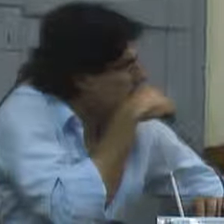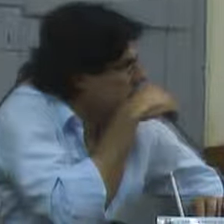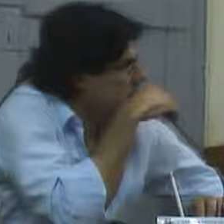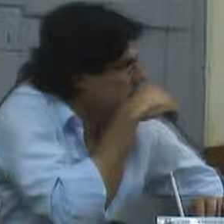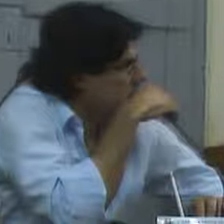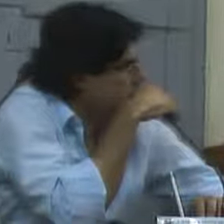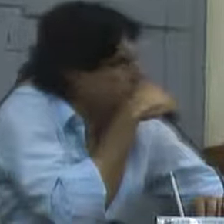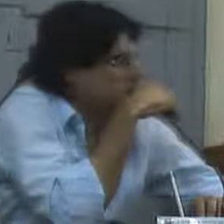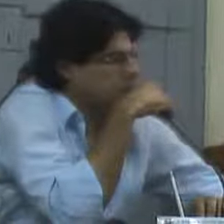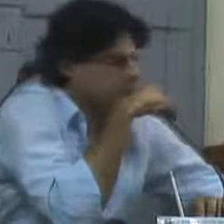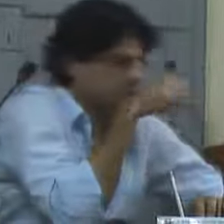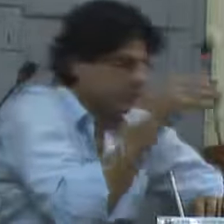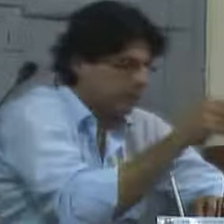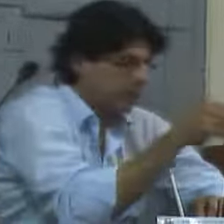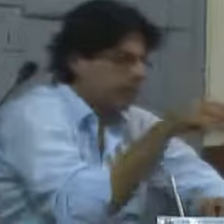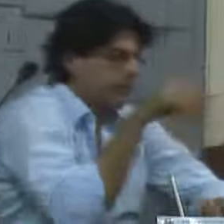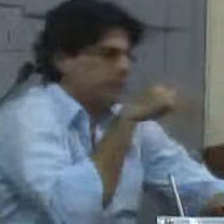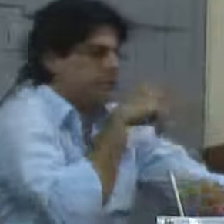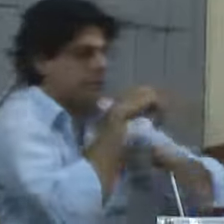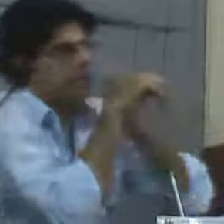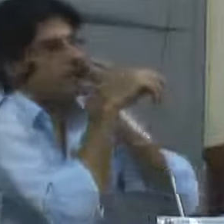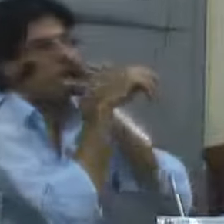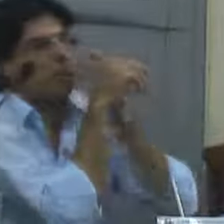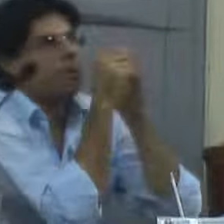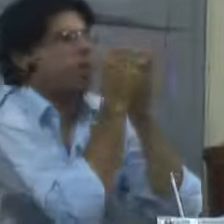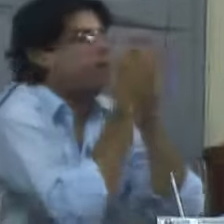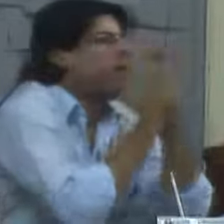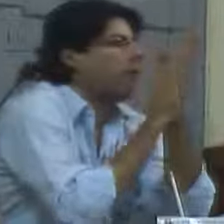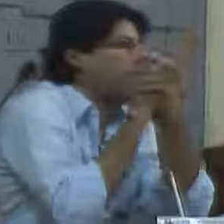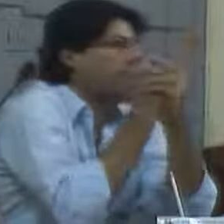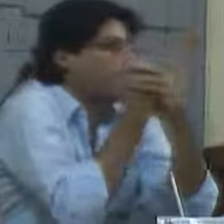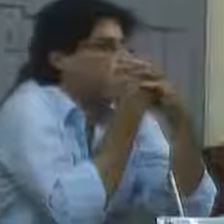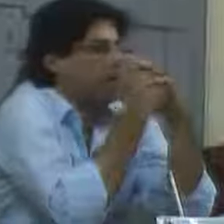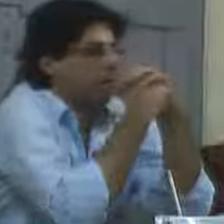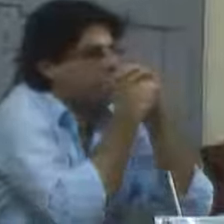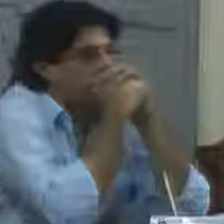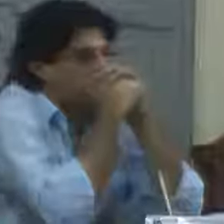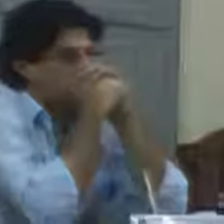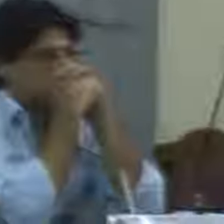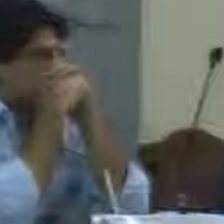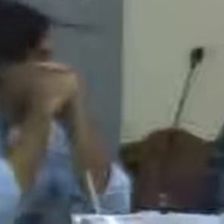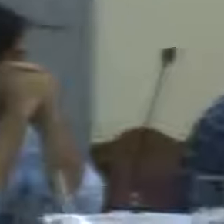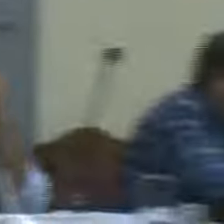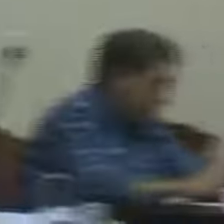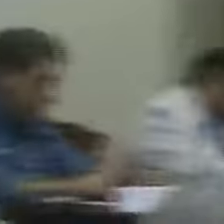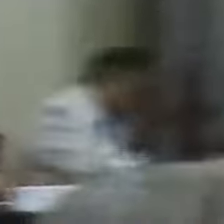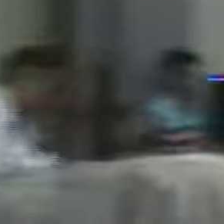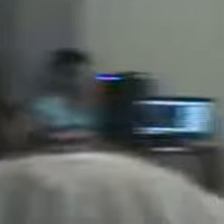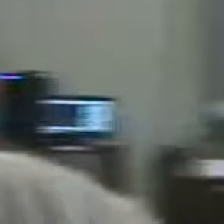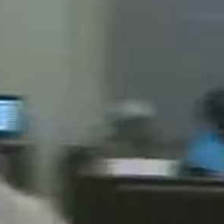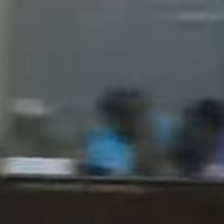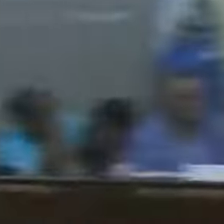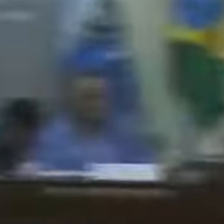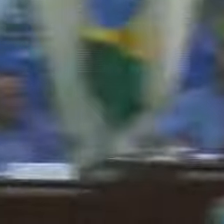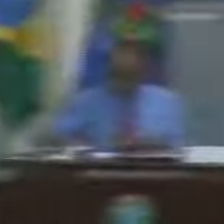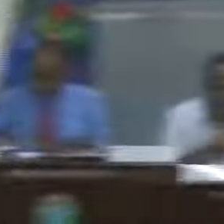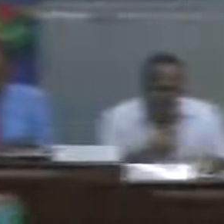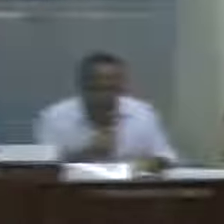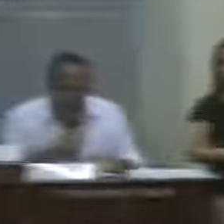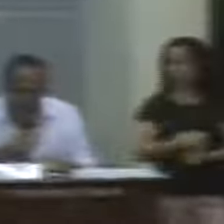tem que dinamizar, tá bom, para poder, enfim. Vereador Silvio Rogério Furtado da Graça. Boa